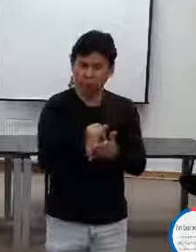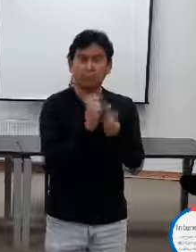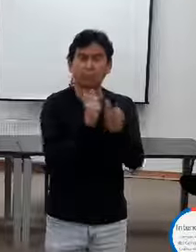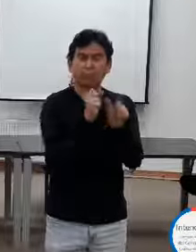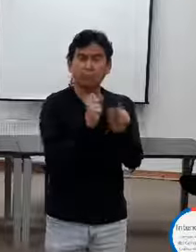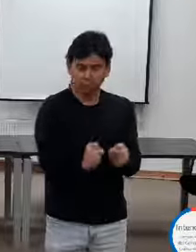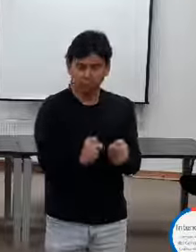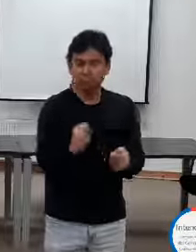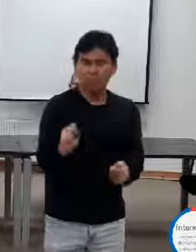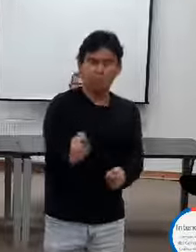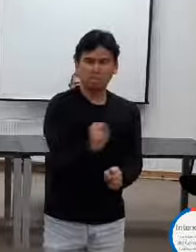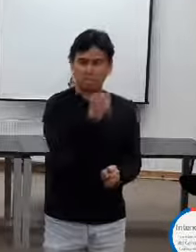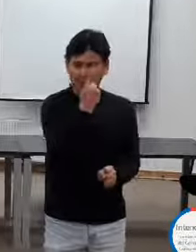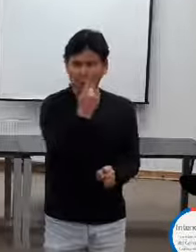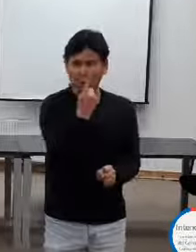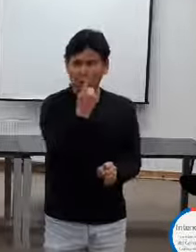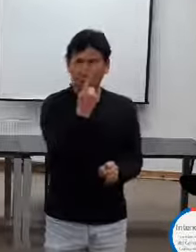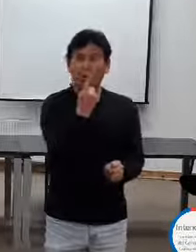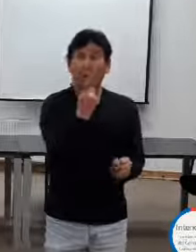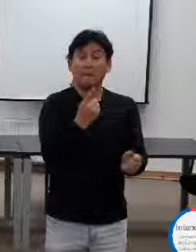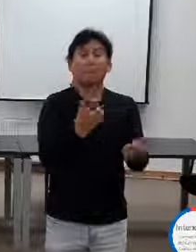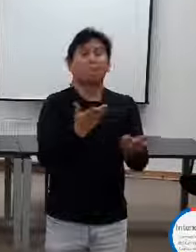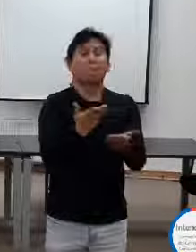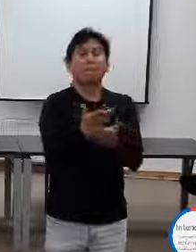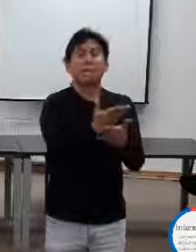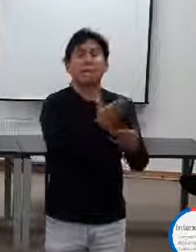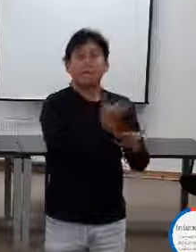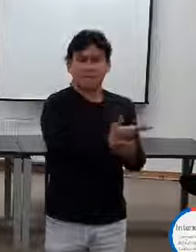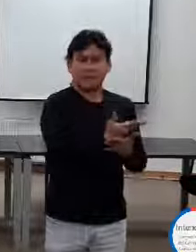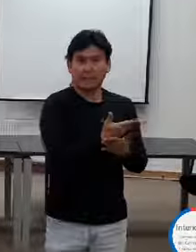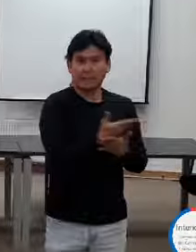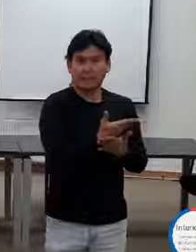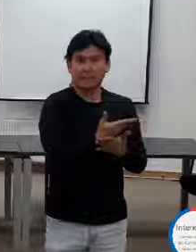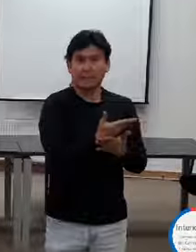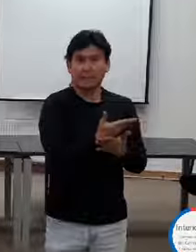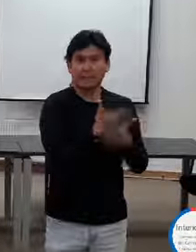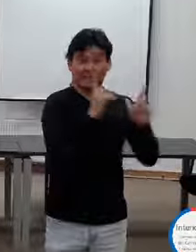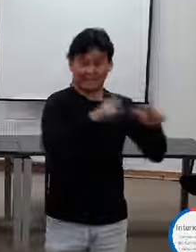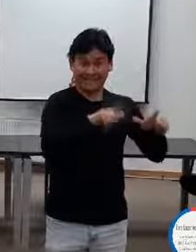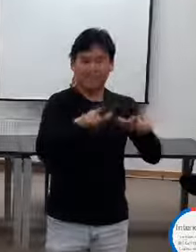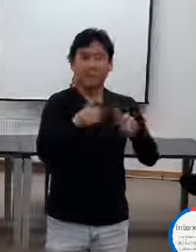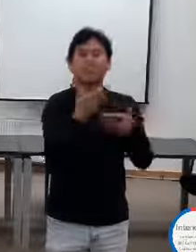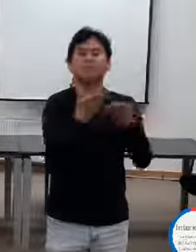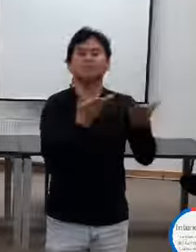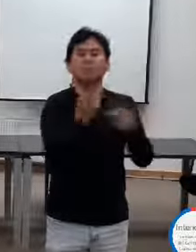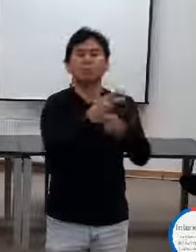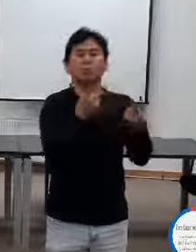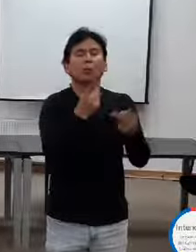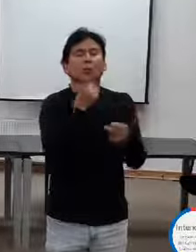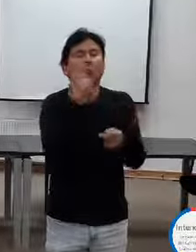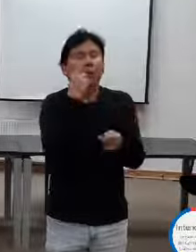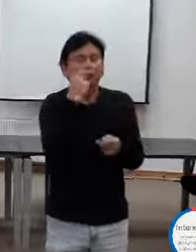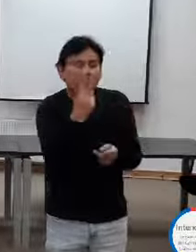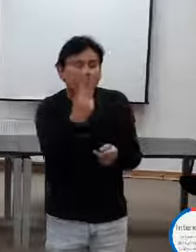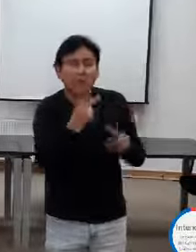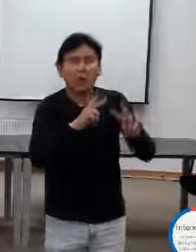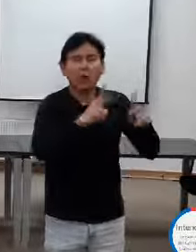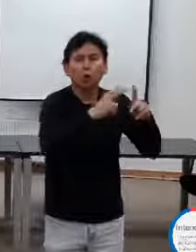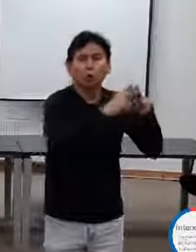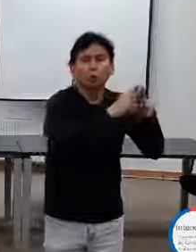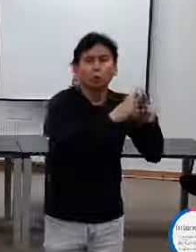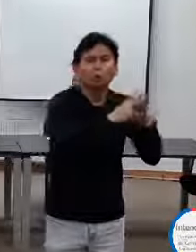poder, lo primero que se hace cuando esto parte es pedir a cada una de las sectores o las carteras sectoriales que se preocupen de ver todas las obras